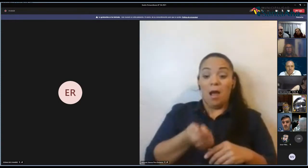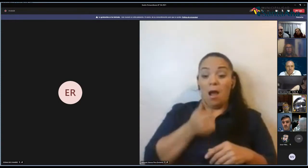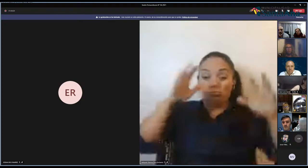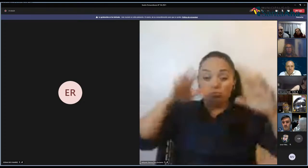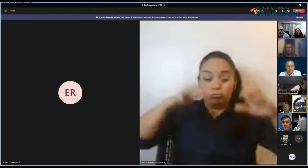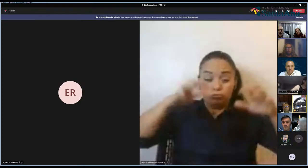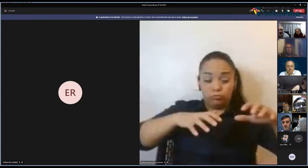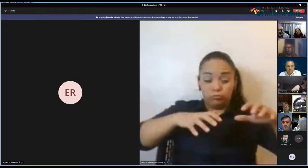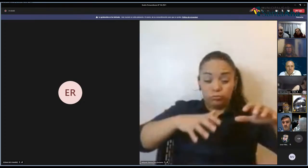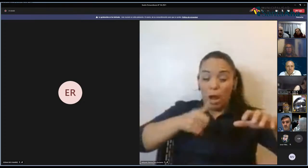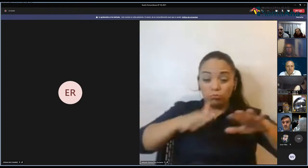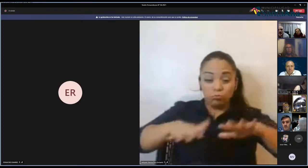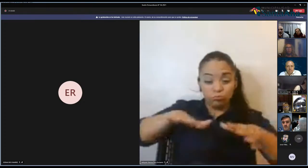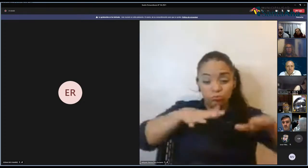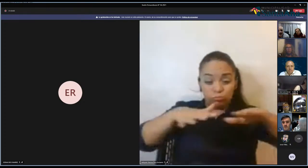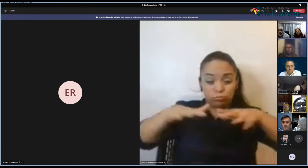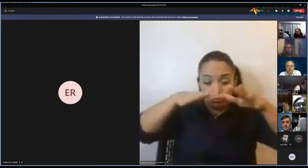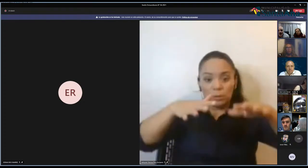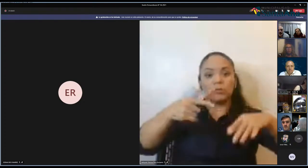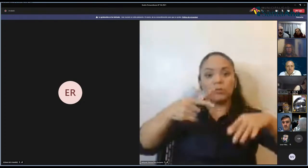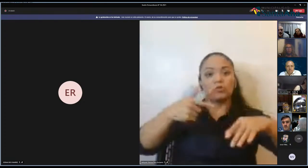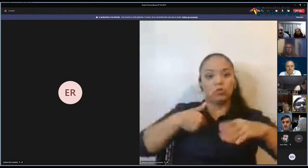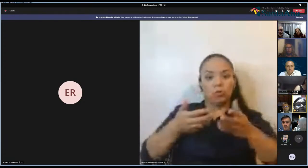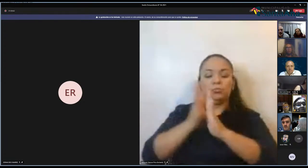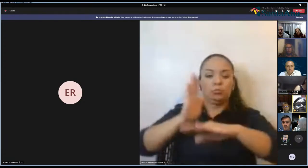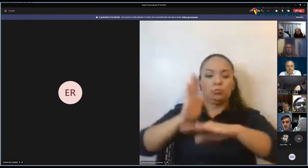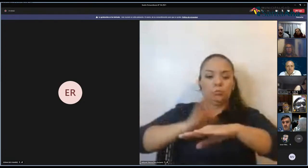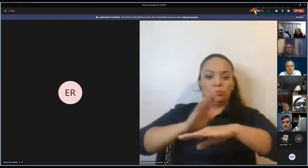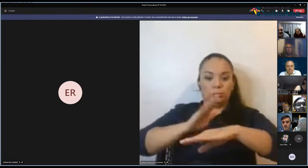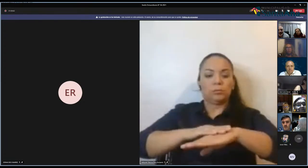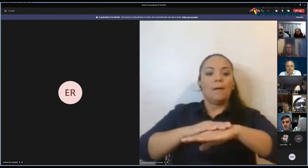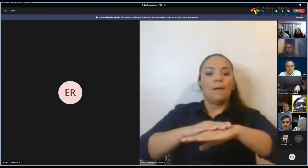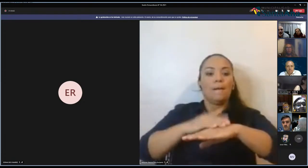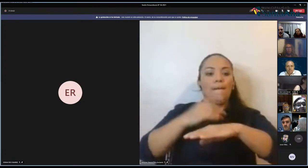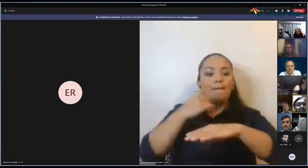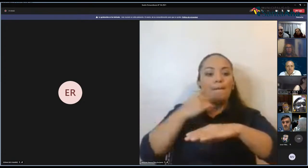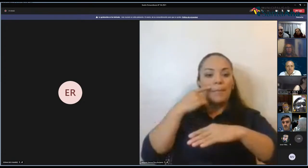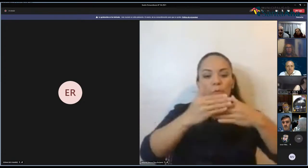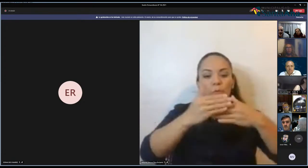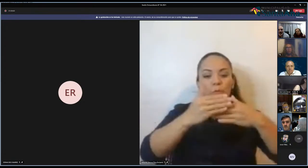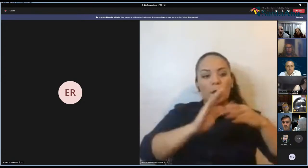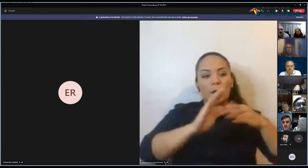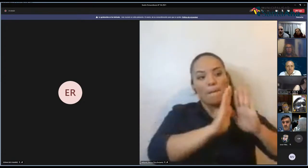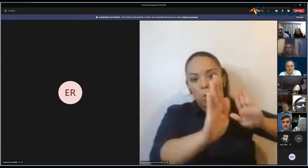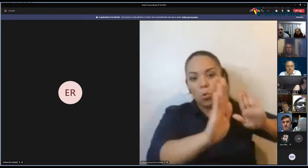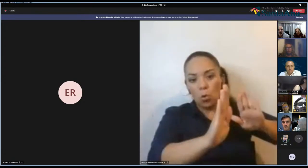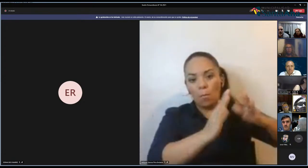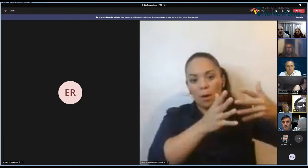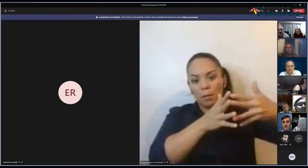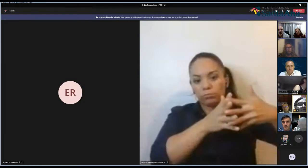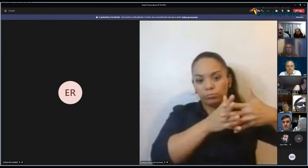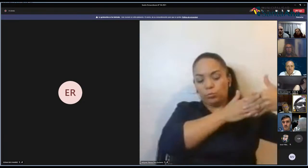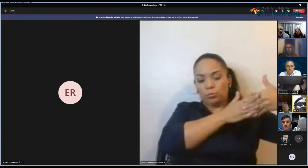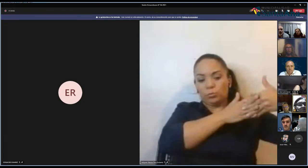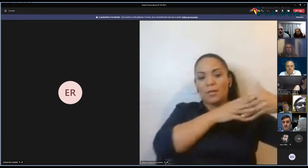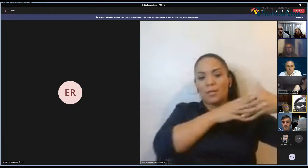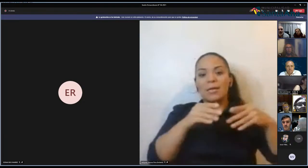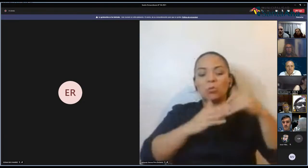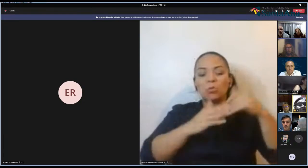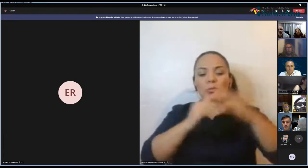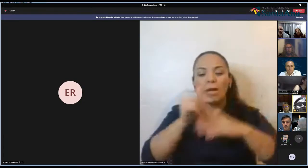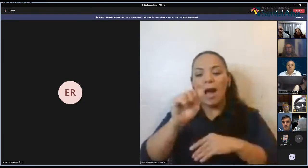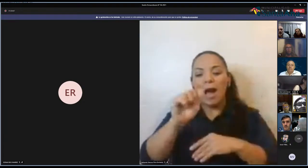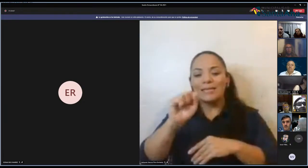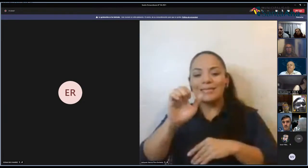solicite un permiso municipal para conseguir un muro de contención y conseguir una acequia y la municipales me lo dio residir habido alguna